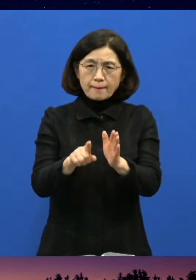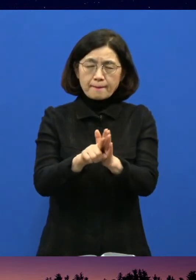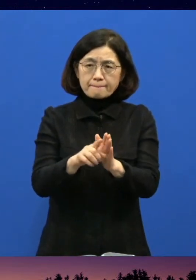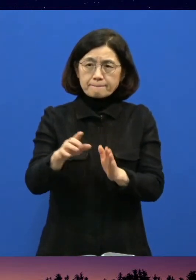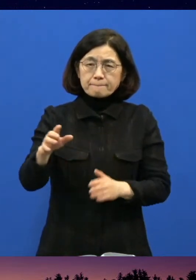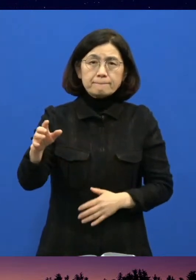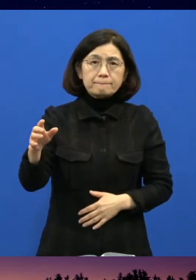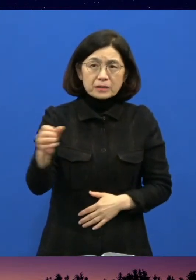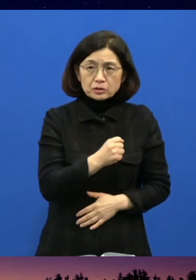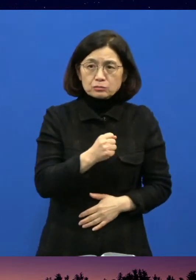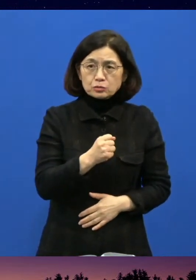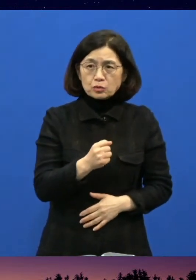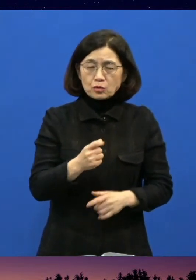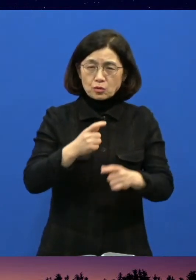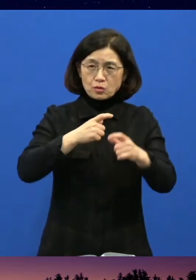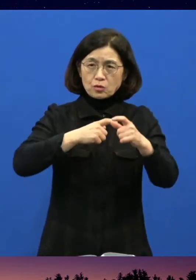선포하고,